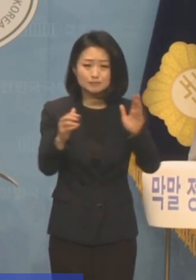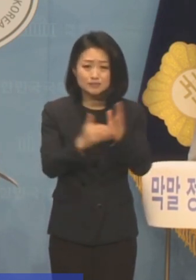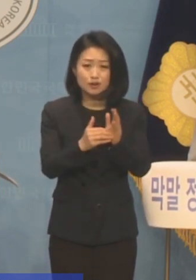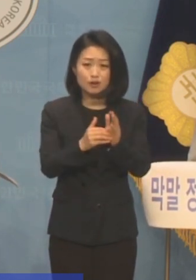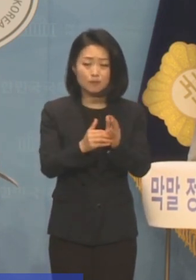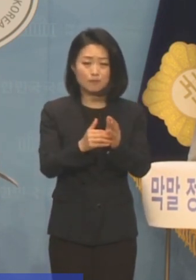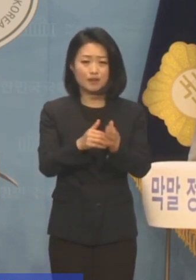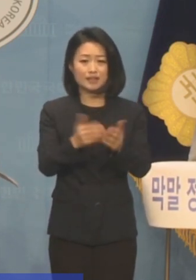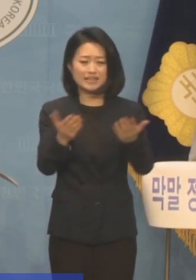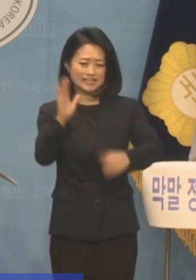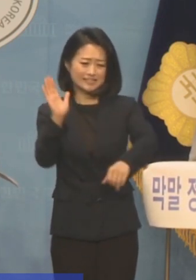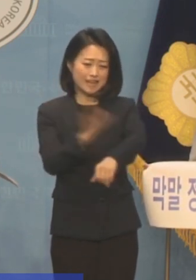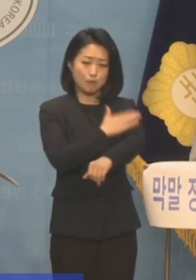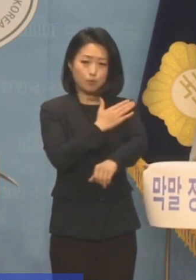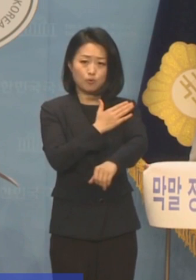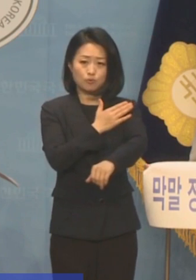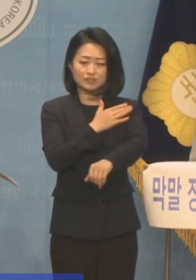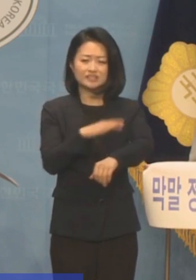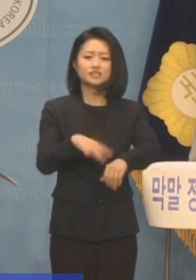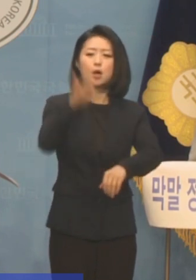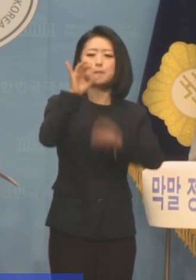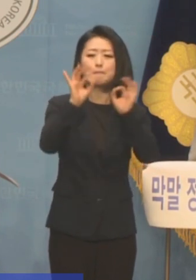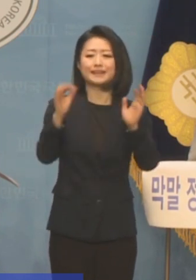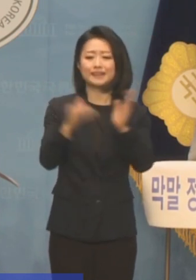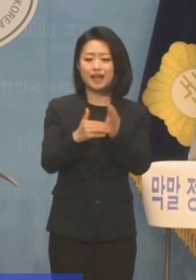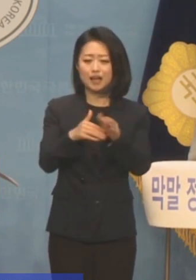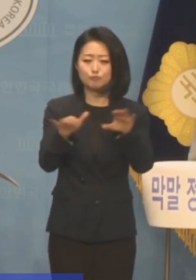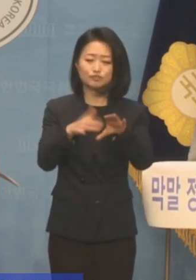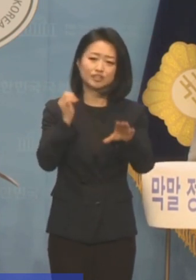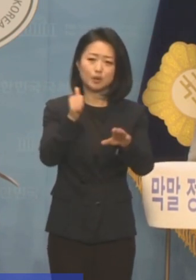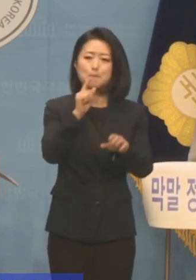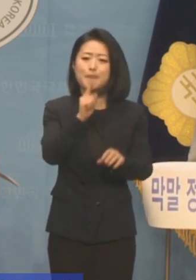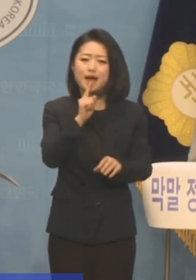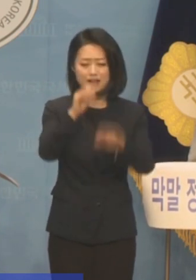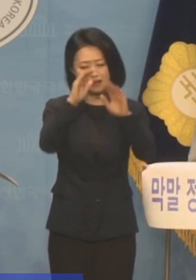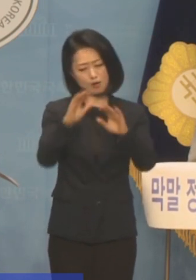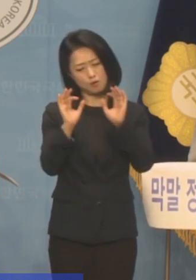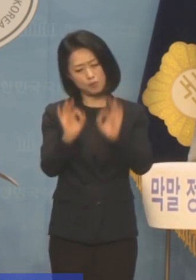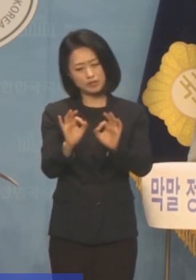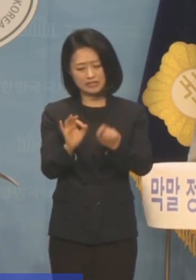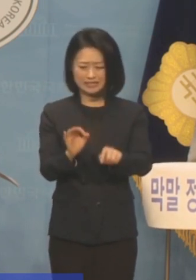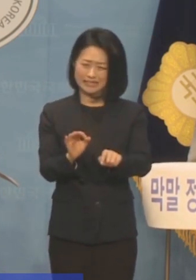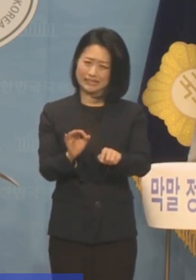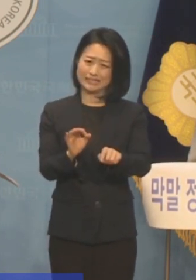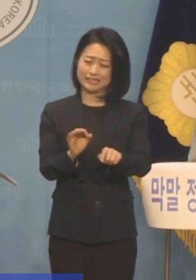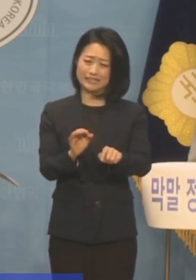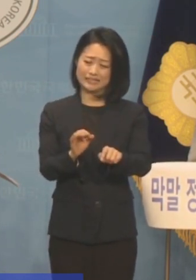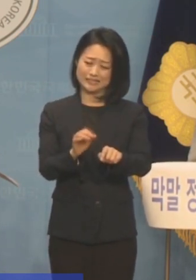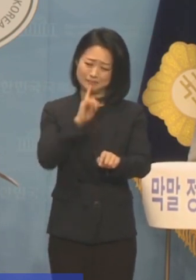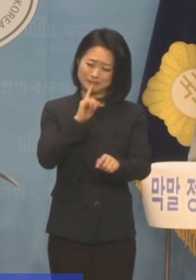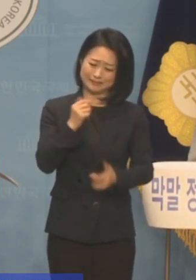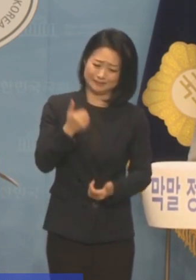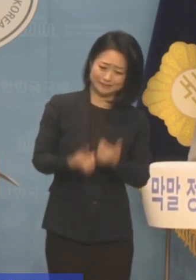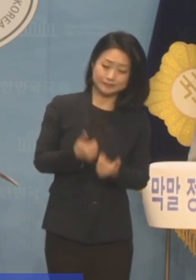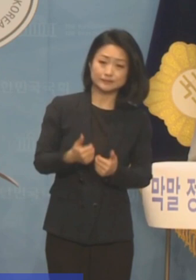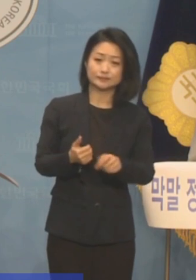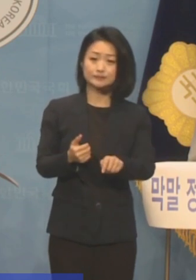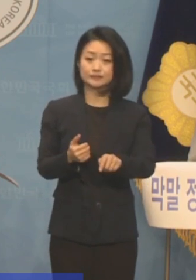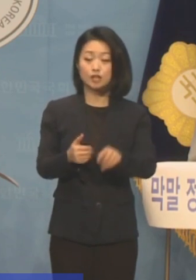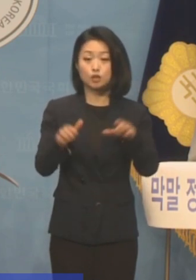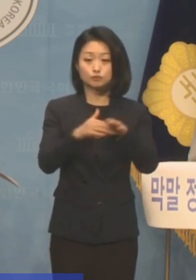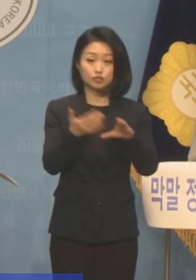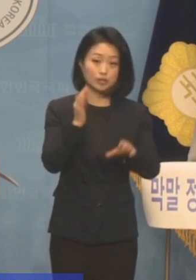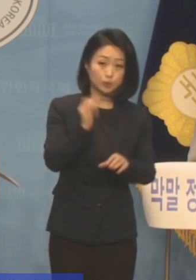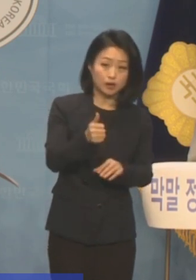못하는 정부는 처음 보았다고 말입니다 문재인 전 대통령이 이런 말을 할 수 있는 분이라고 생각하십니까 또